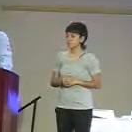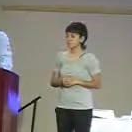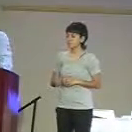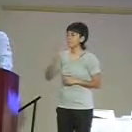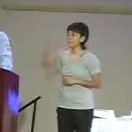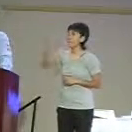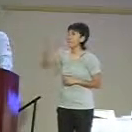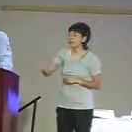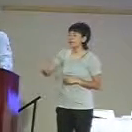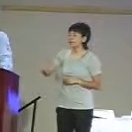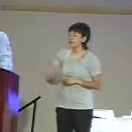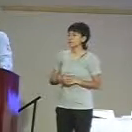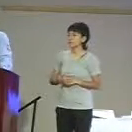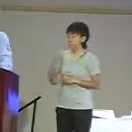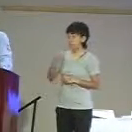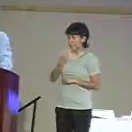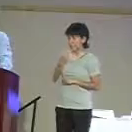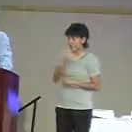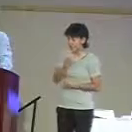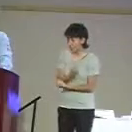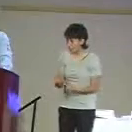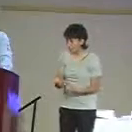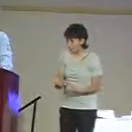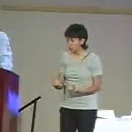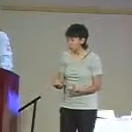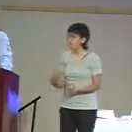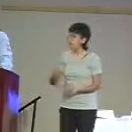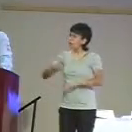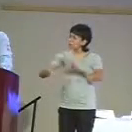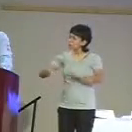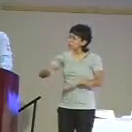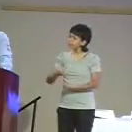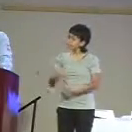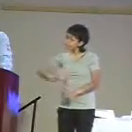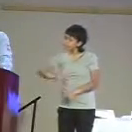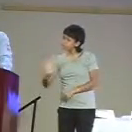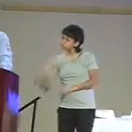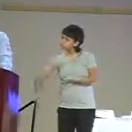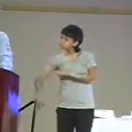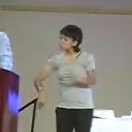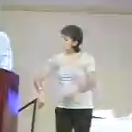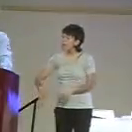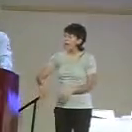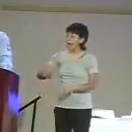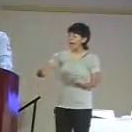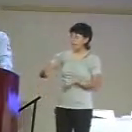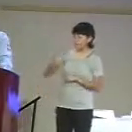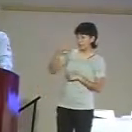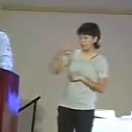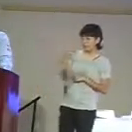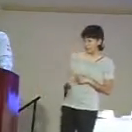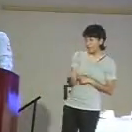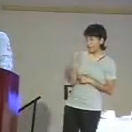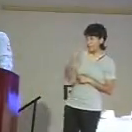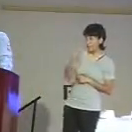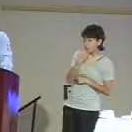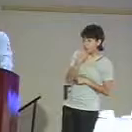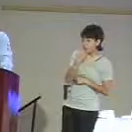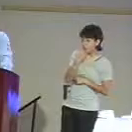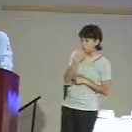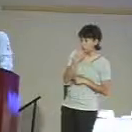la tasa de mortalidad infantil en la región es de 7 por 1000 recién nacidos